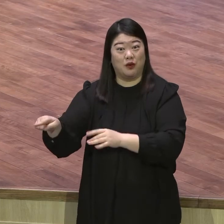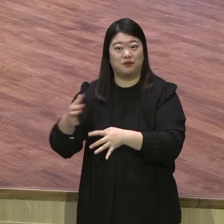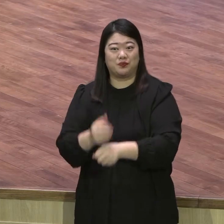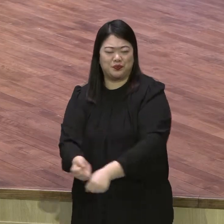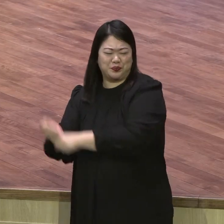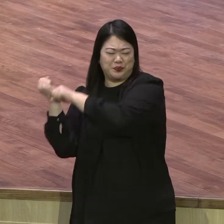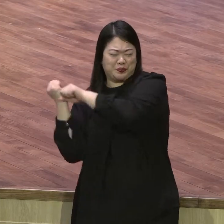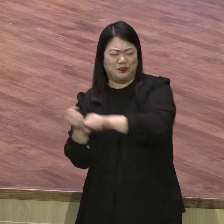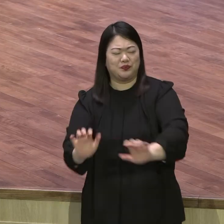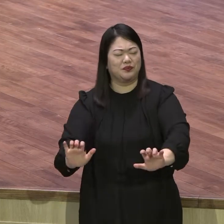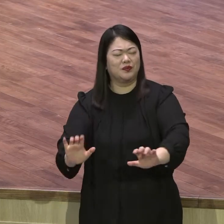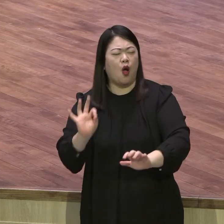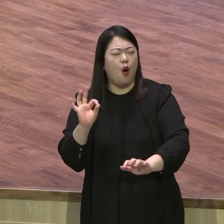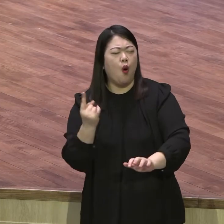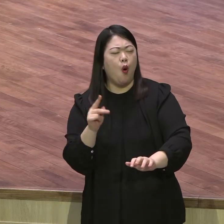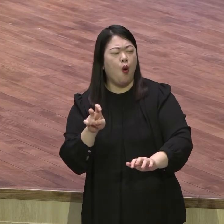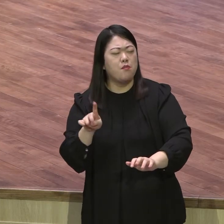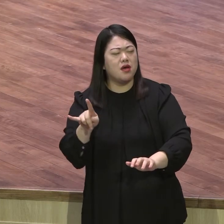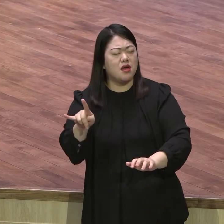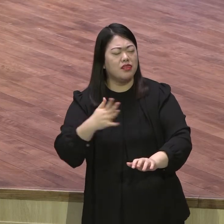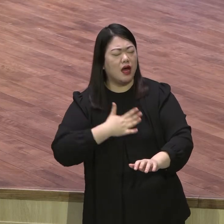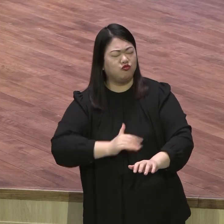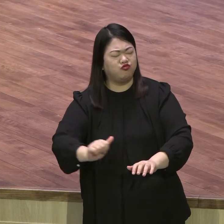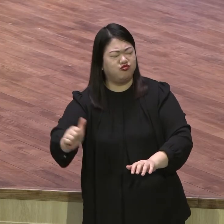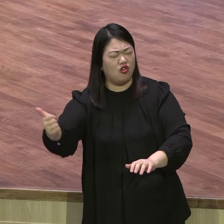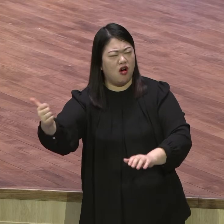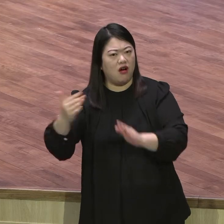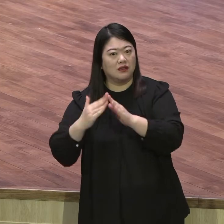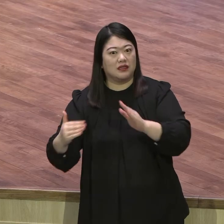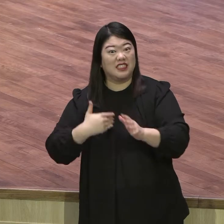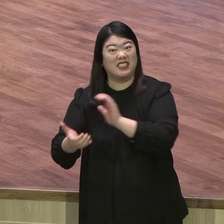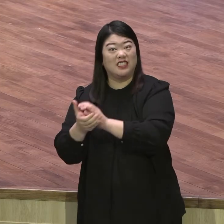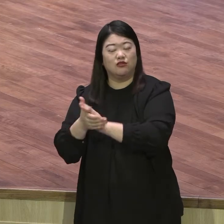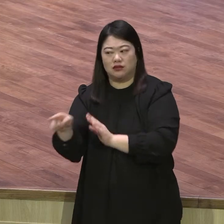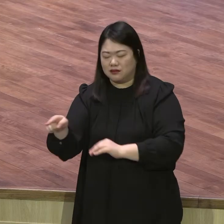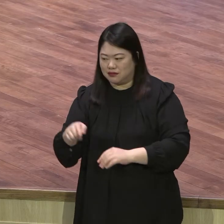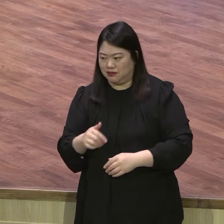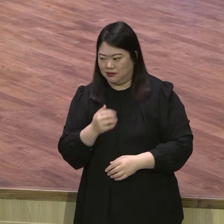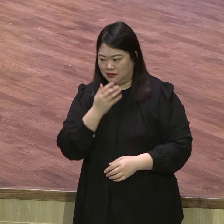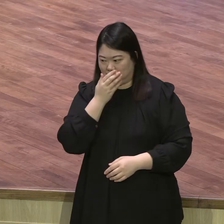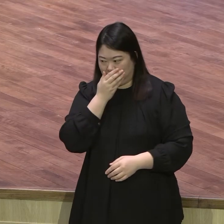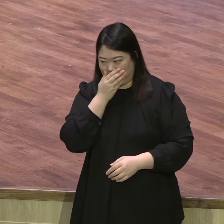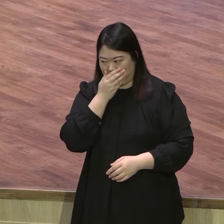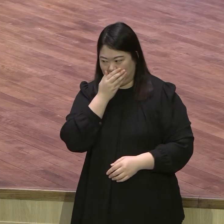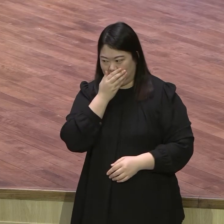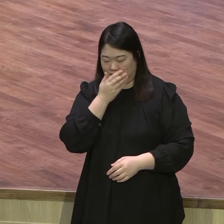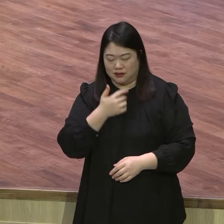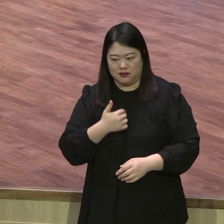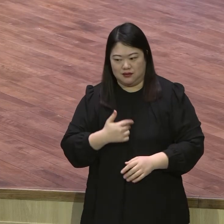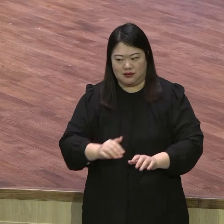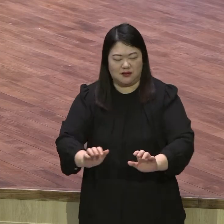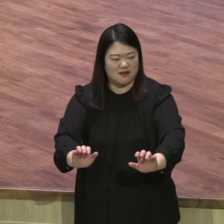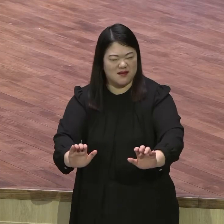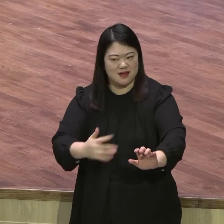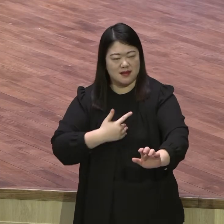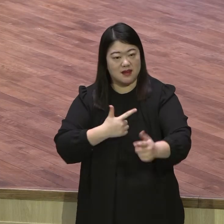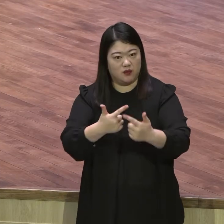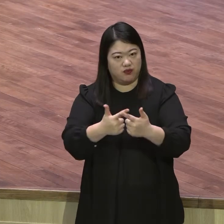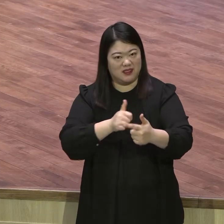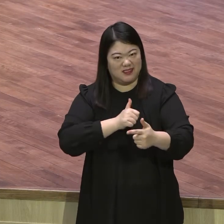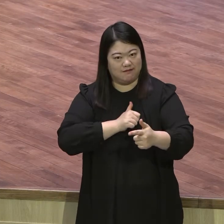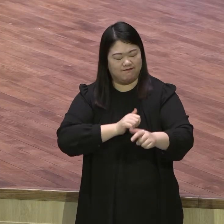놔주고가 유머인 줄 알았어요. 진짜 나 얼마나 웃었는지 몰라요. 그 상황 속에서.